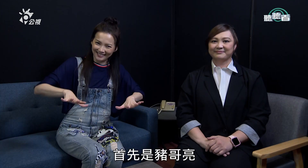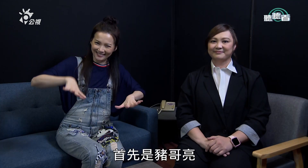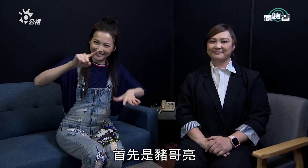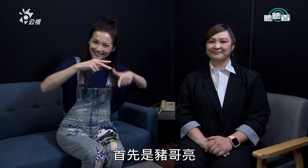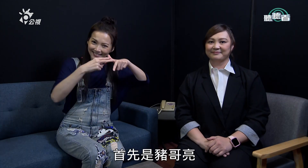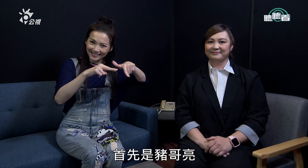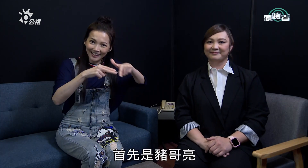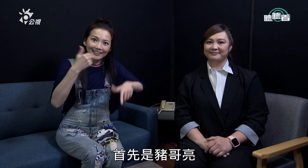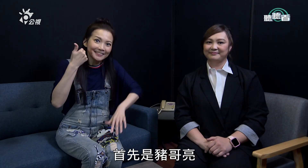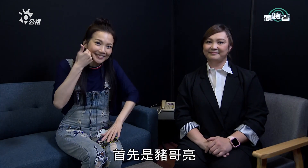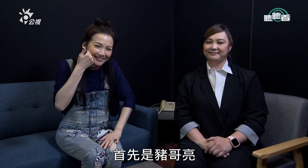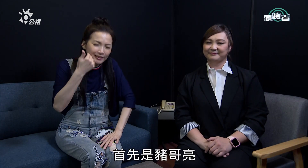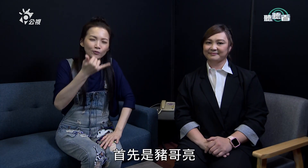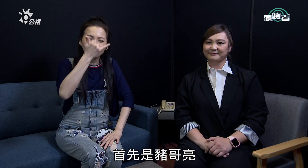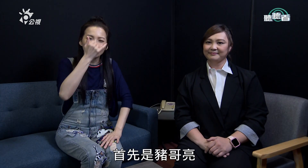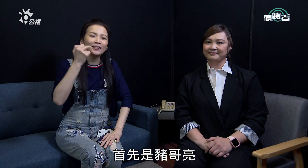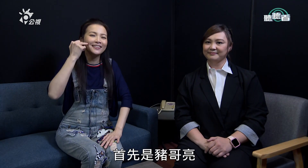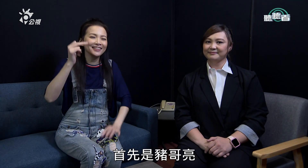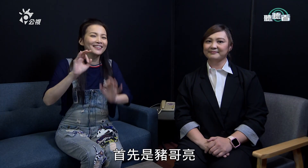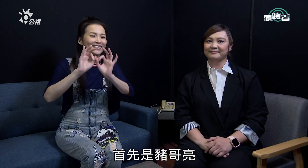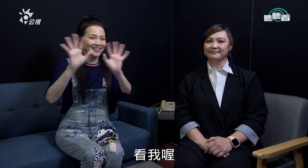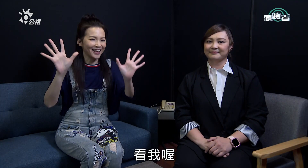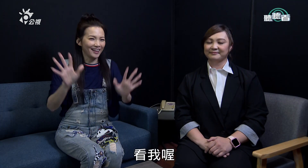首先是诸葛亮，看我，